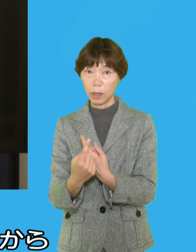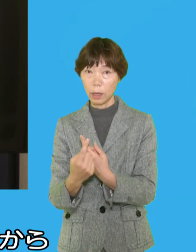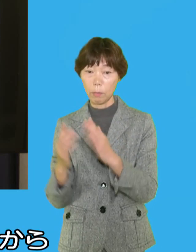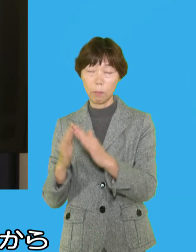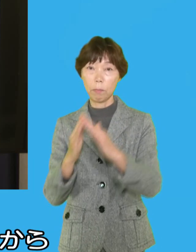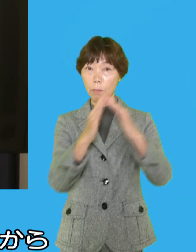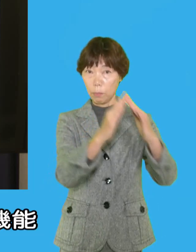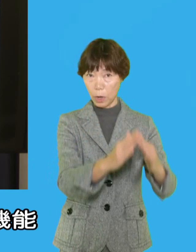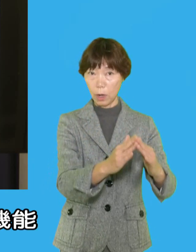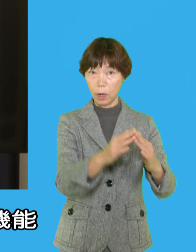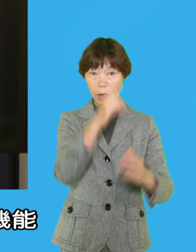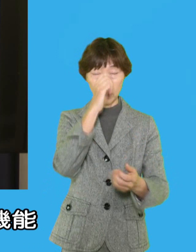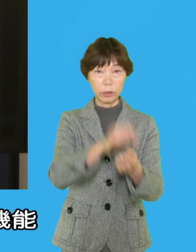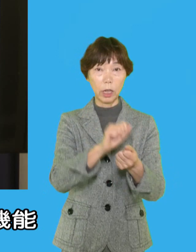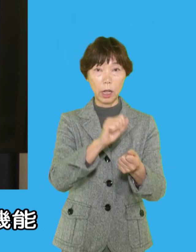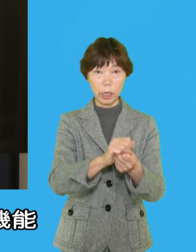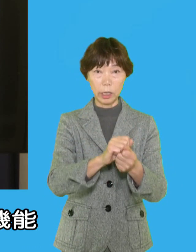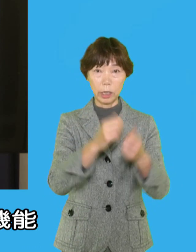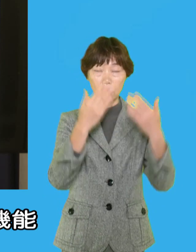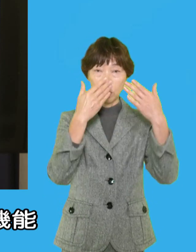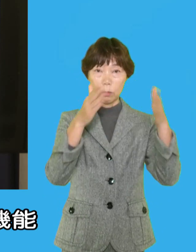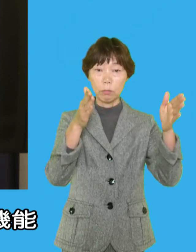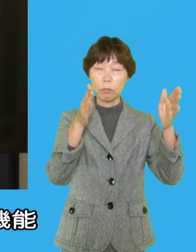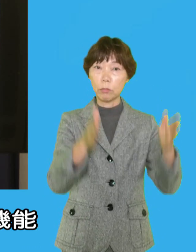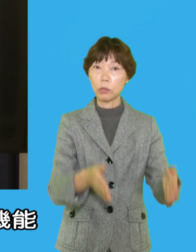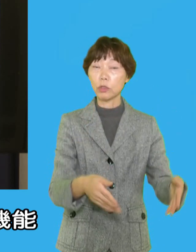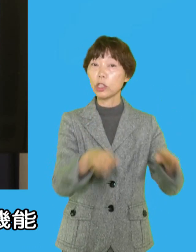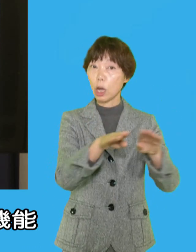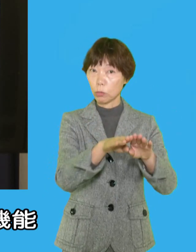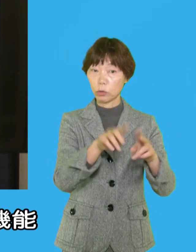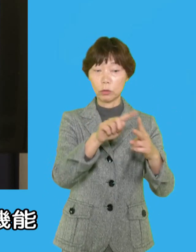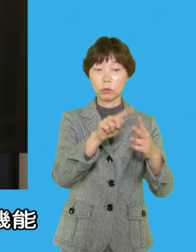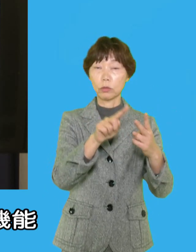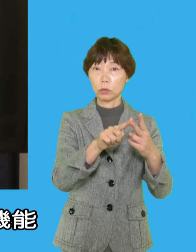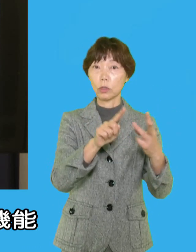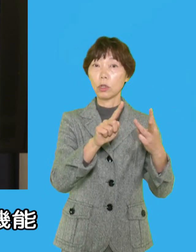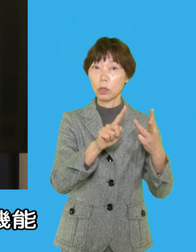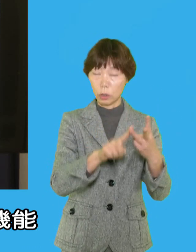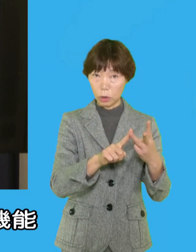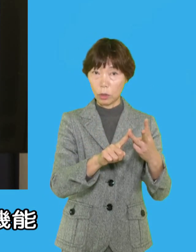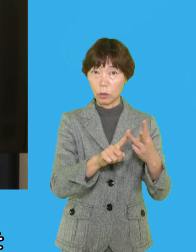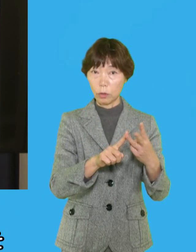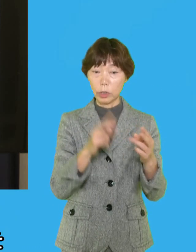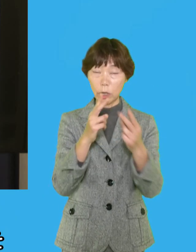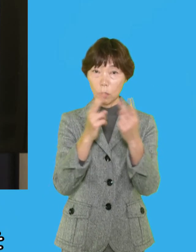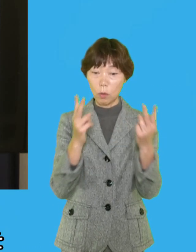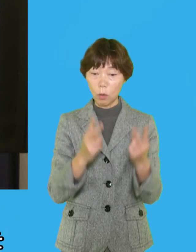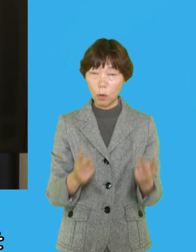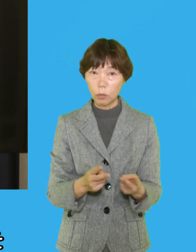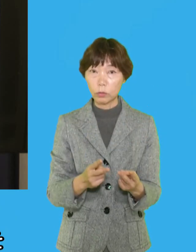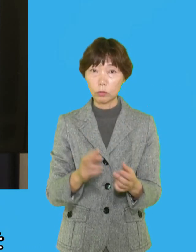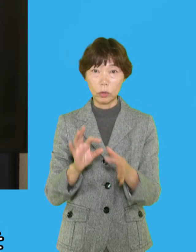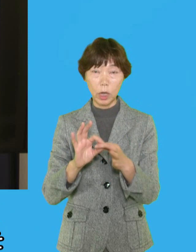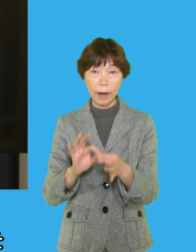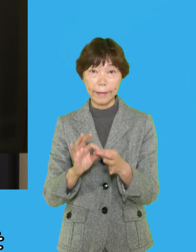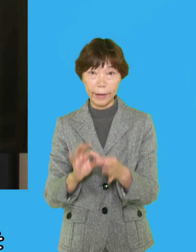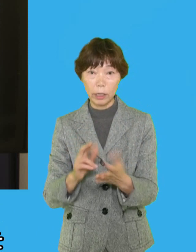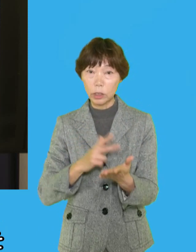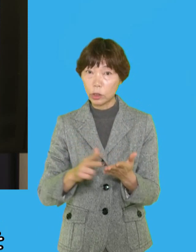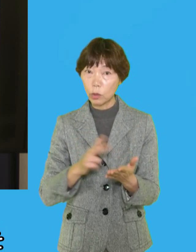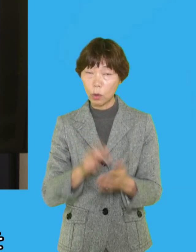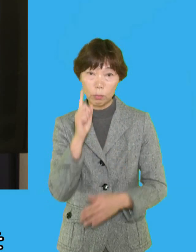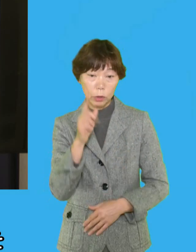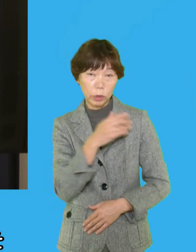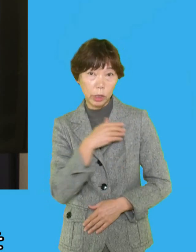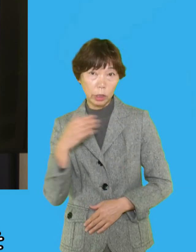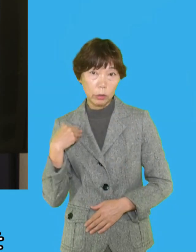ム、それから古墳群関連資料閲覧機能という施設の合計3つ古